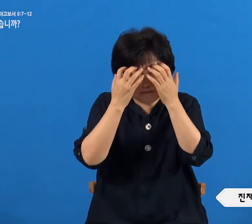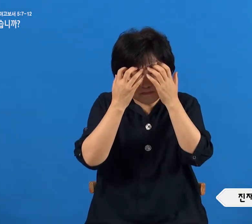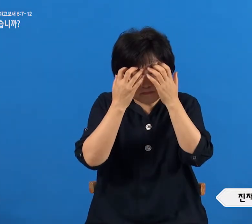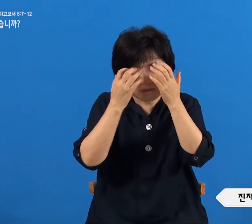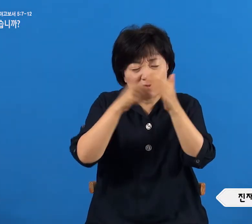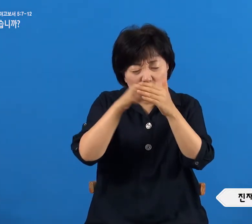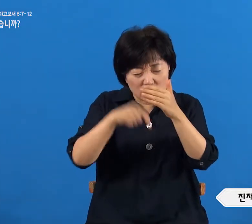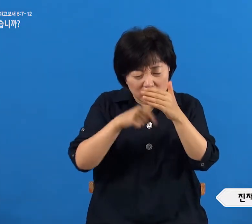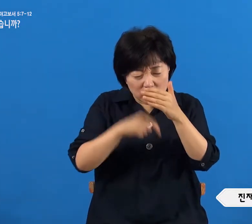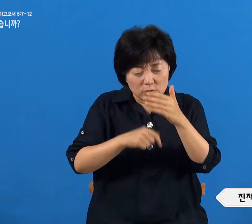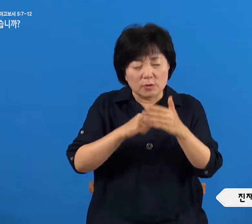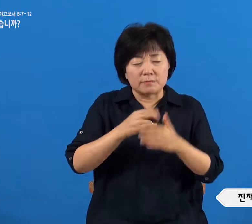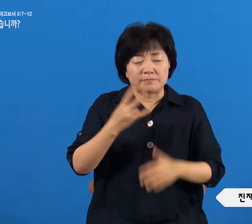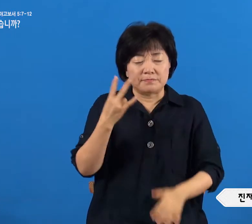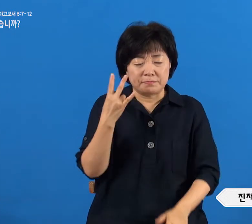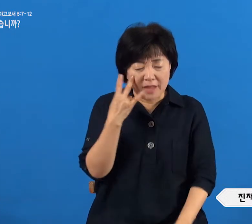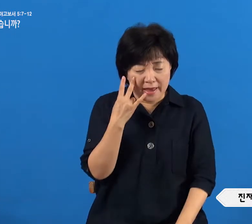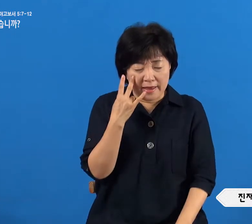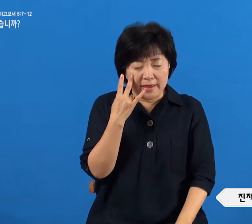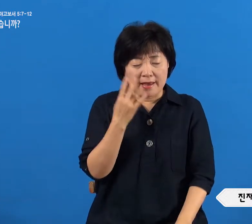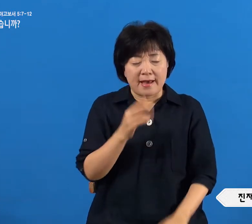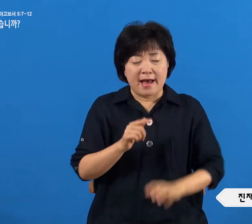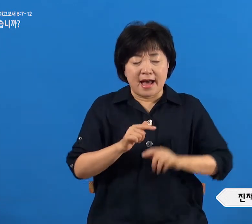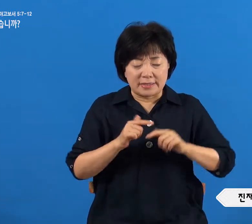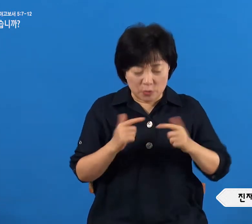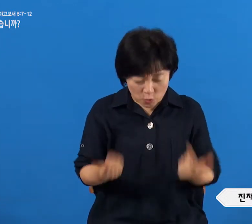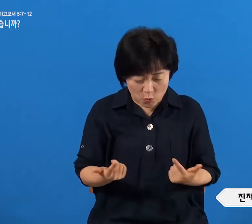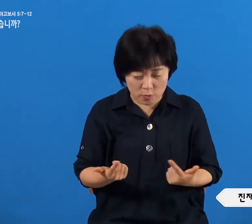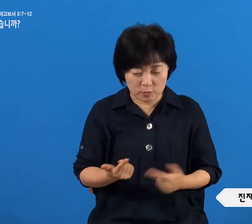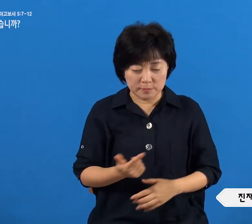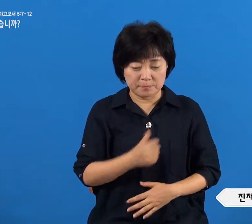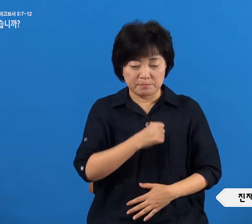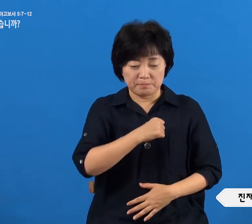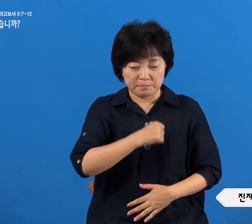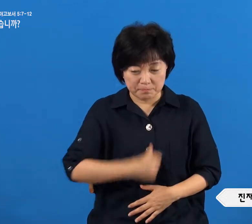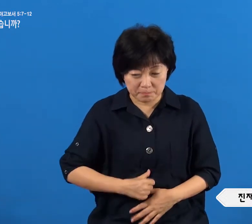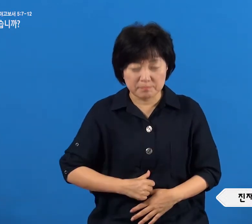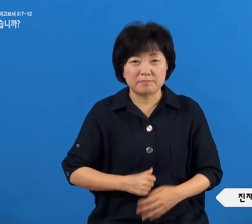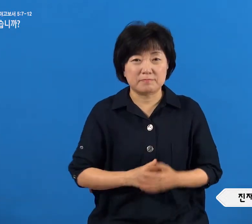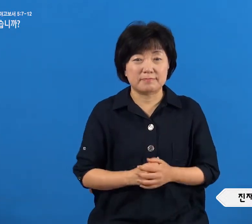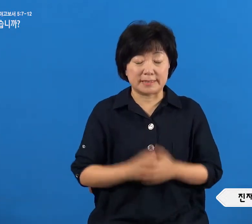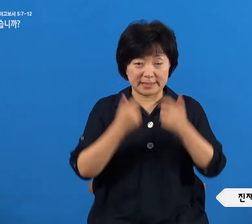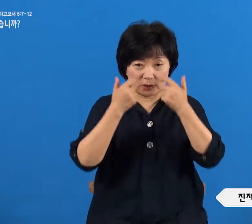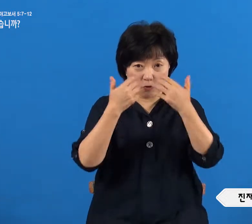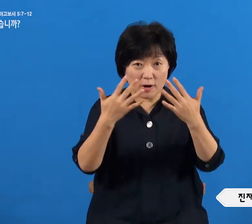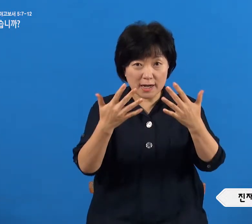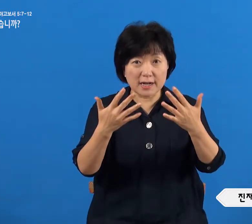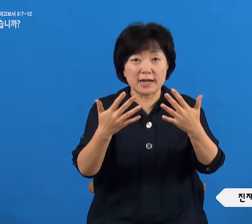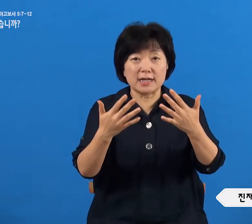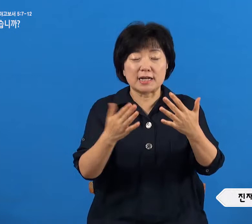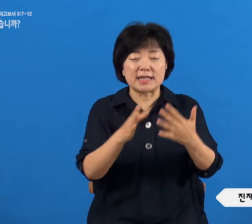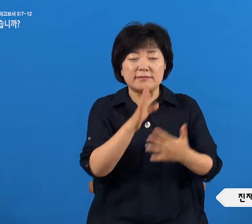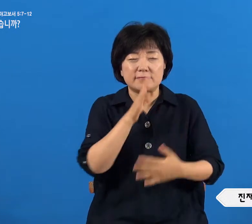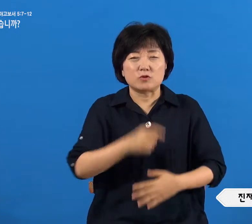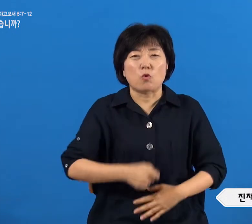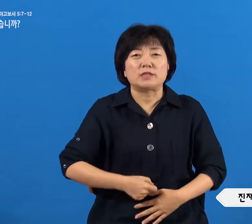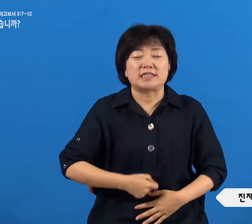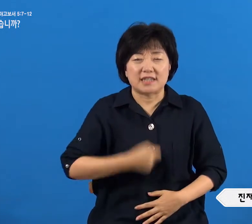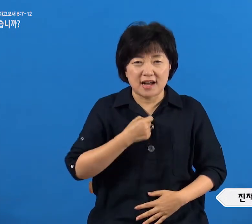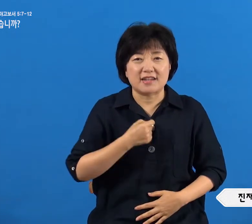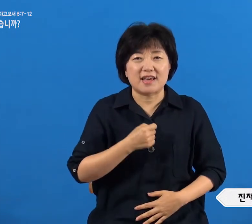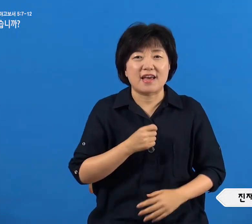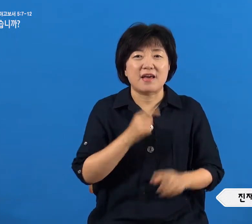중에서도 예는 예로 하고 아니면 아니라고 하고 정확하고